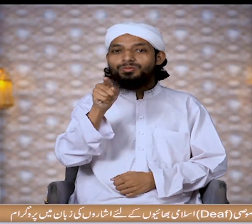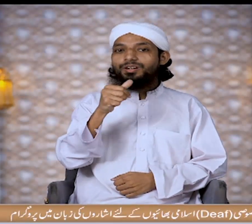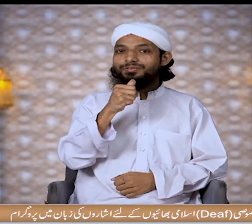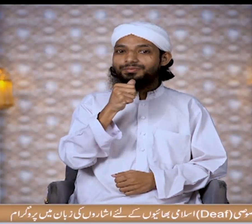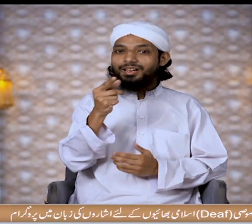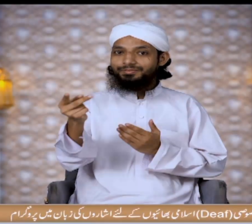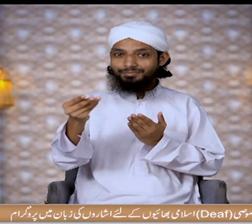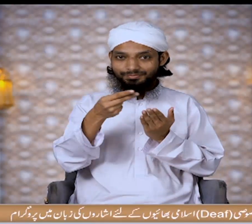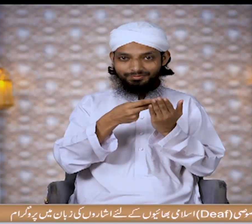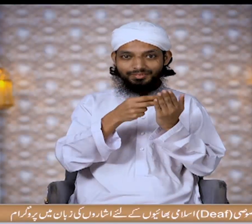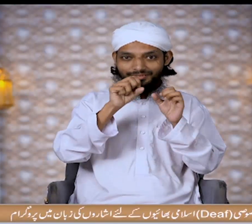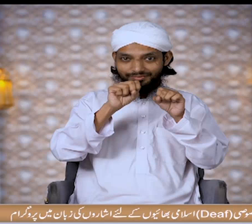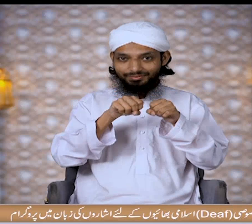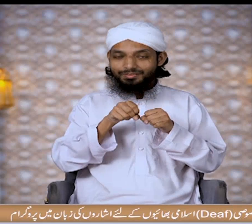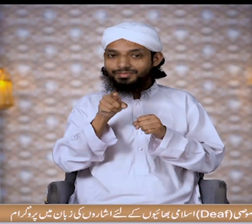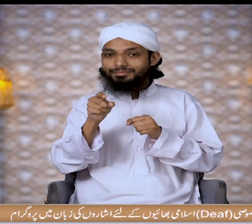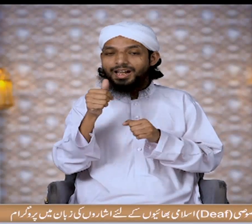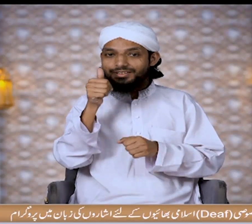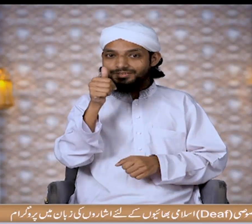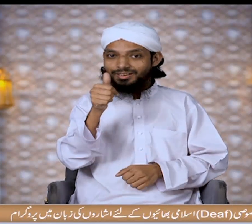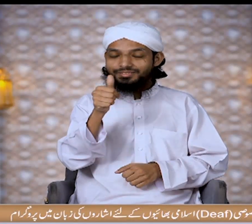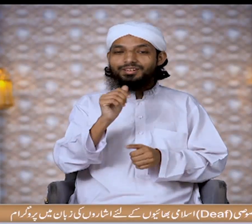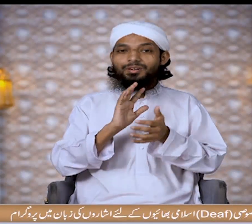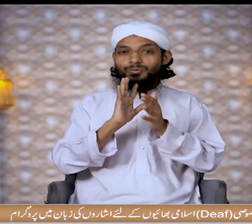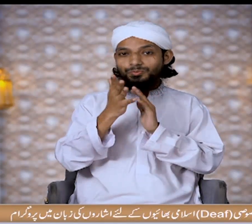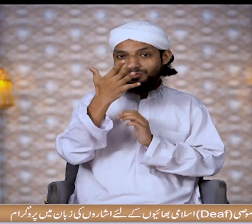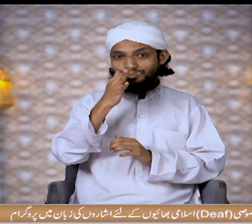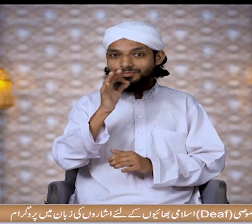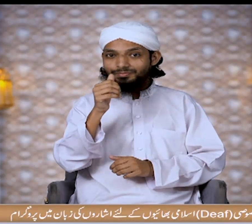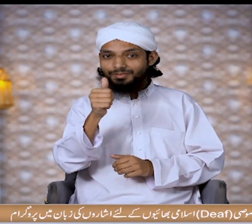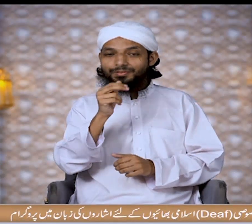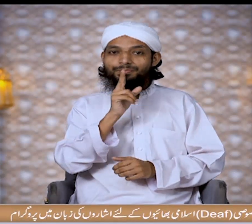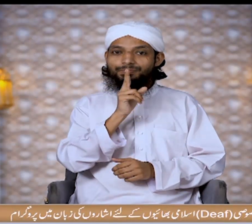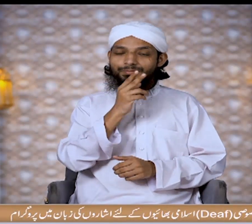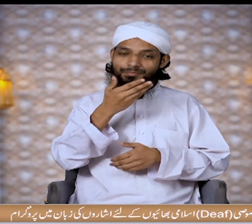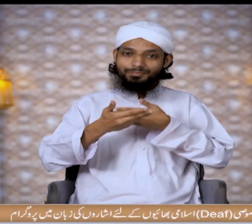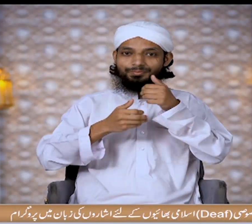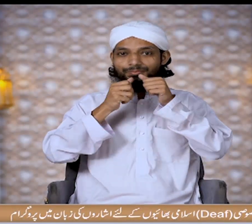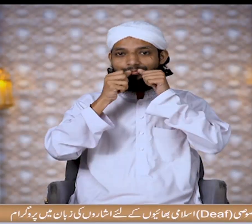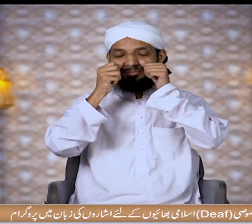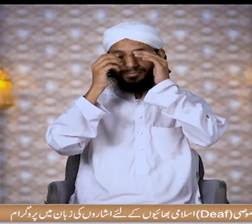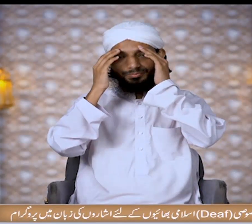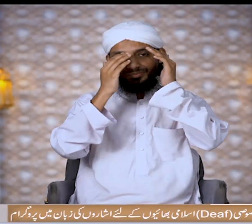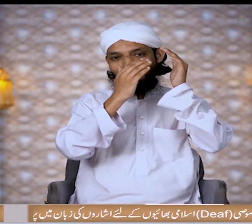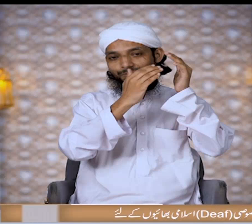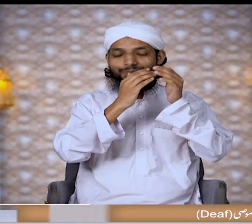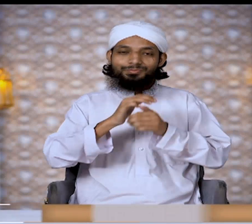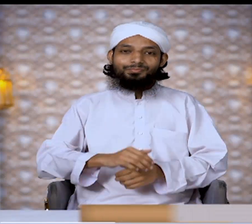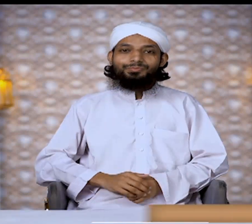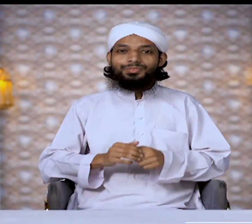مجھ پر پیش کیے جاتے ہیں، لہٰذا مجھ پر احسن یعنی خوبصورت الفاظ میں درود پاک پڑھو۔ صلو علی